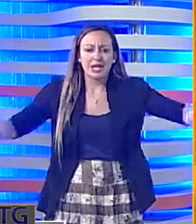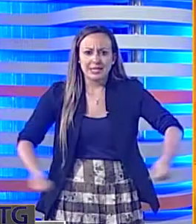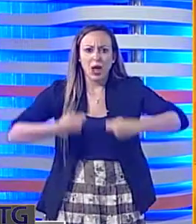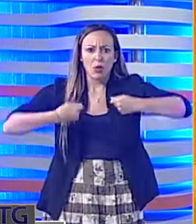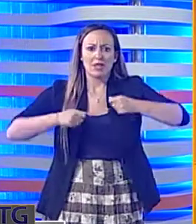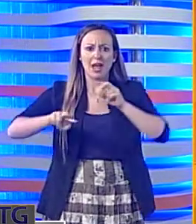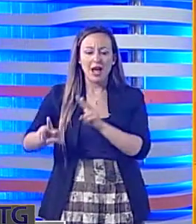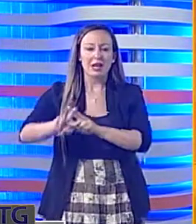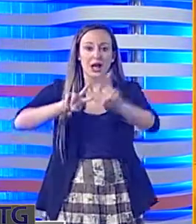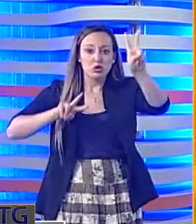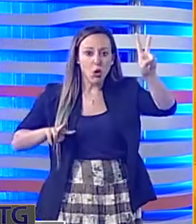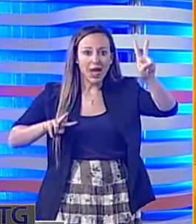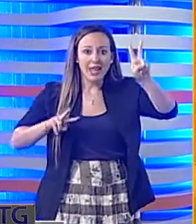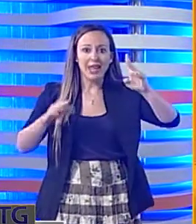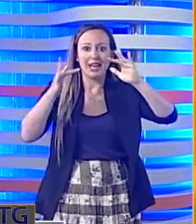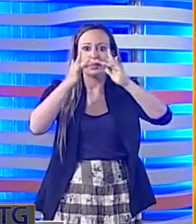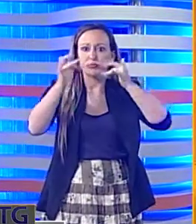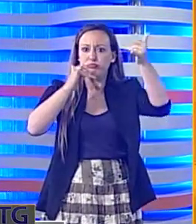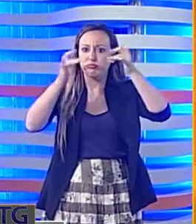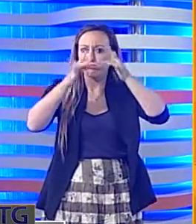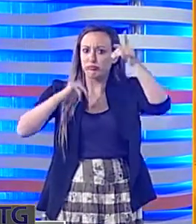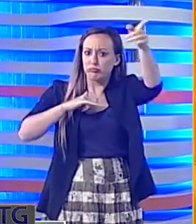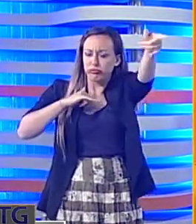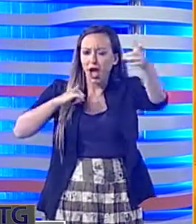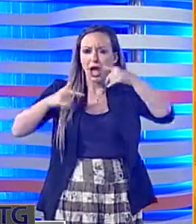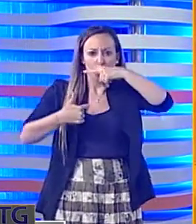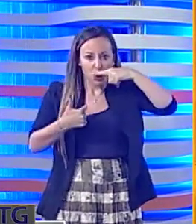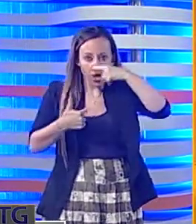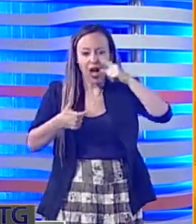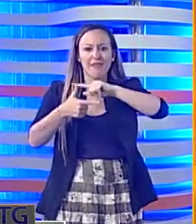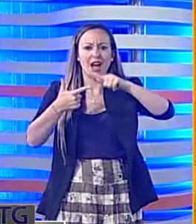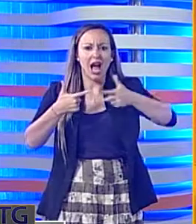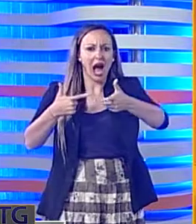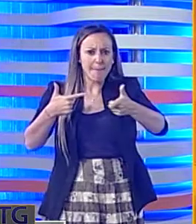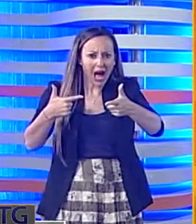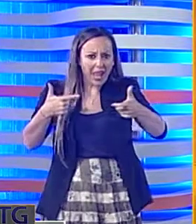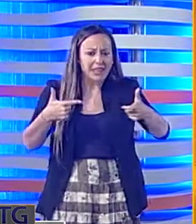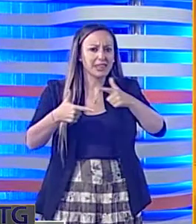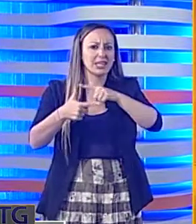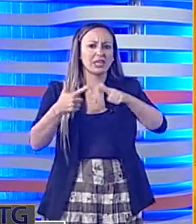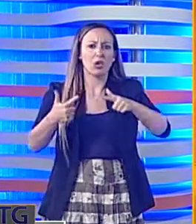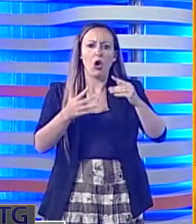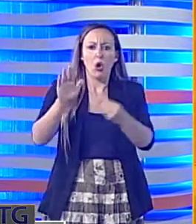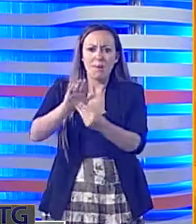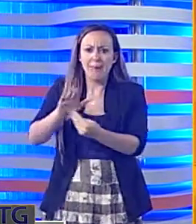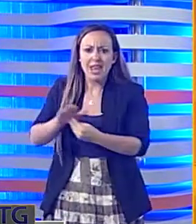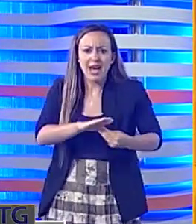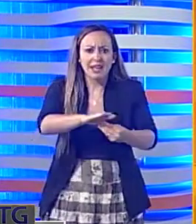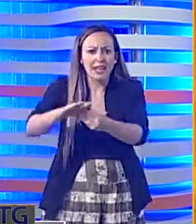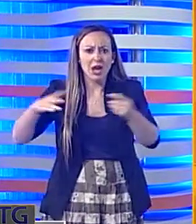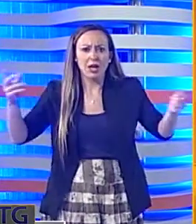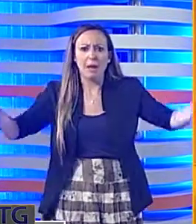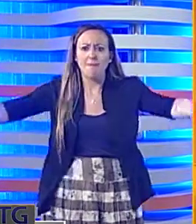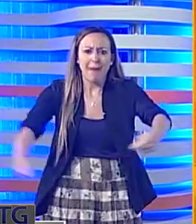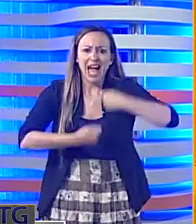e la Germania. Ci sono stati 20 arresti nei confronti di presunti appartenenti a un'associazione a